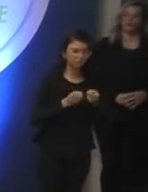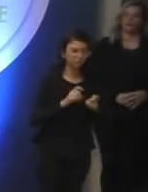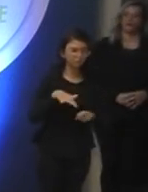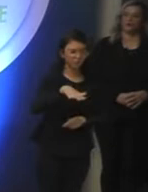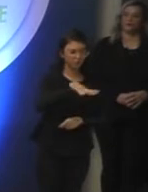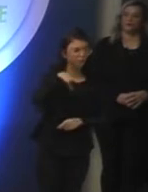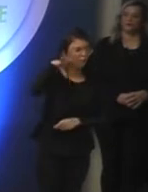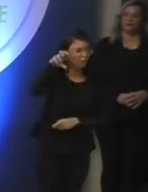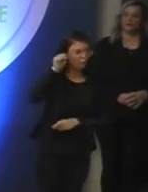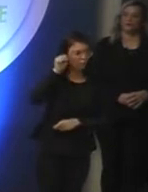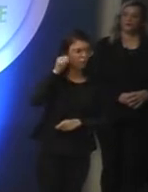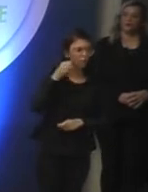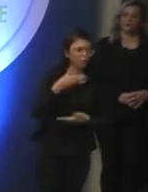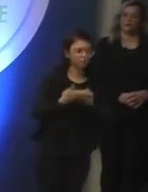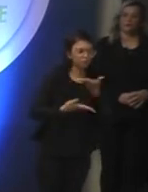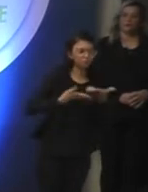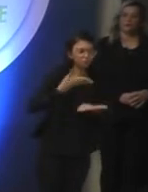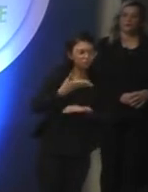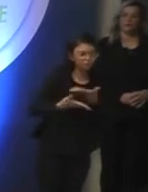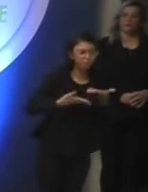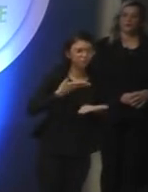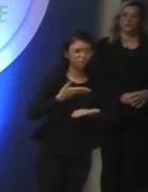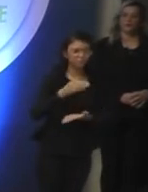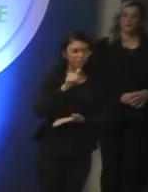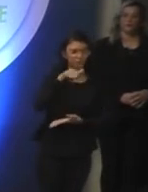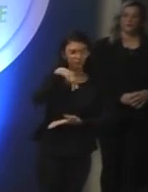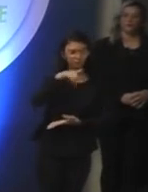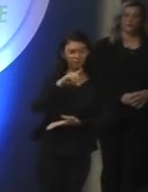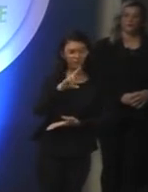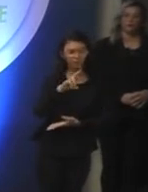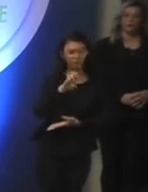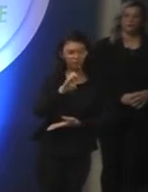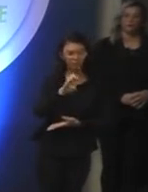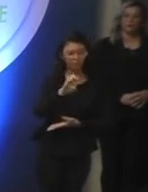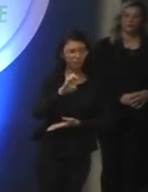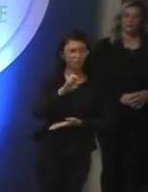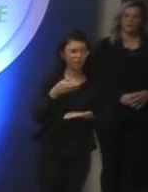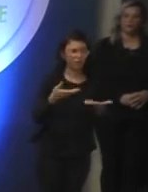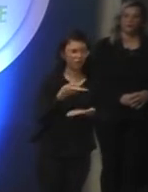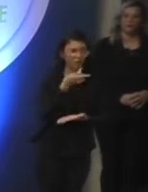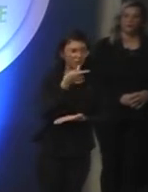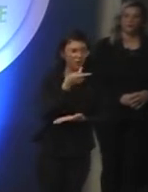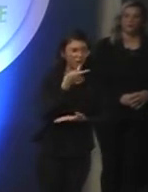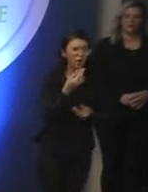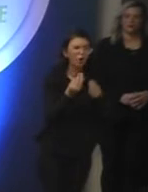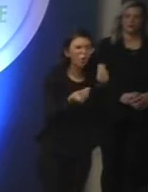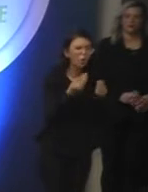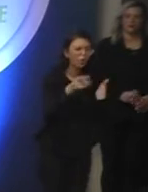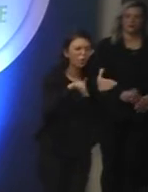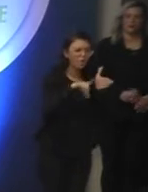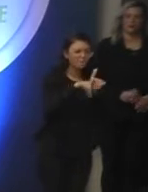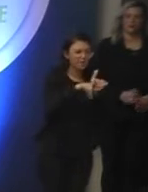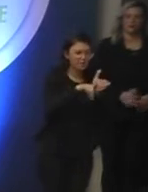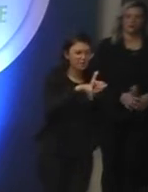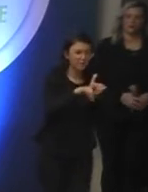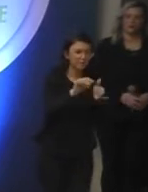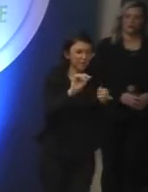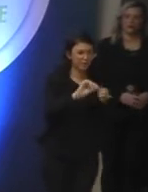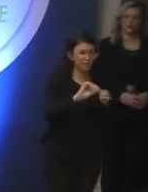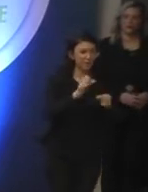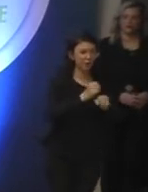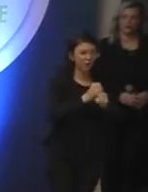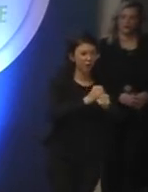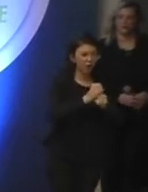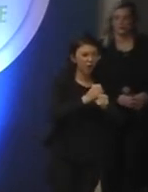e Participação Pública da ANEEL, André Rueli, que falará com a gente antes como a pesquisa foi realizada em 2021. Em seguida,